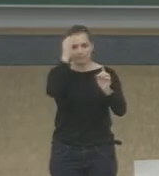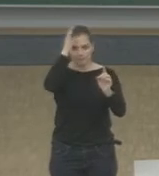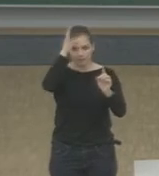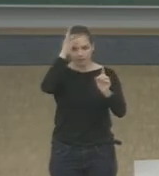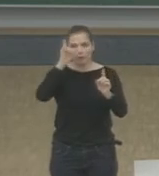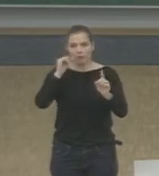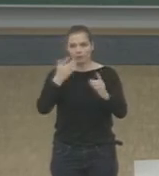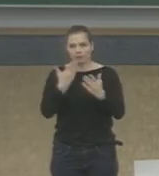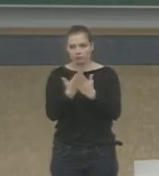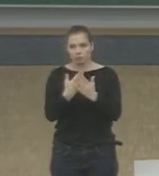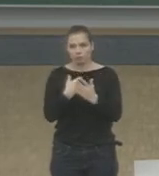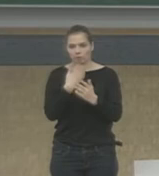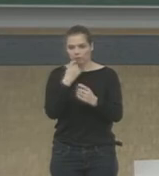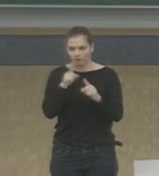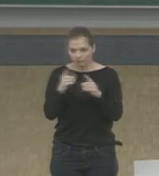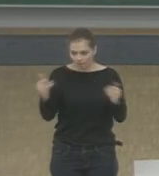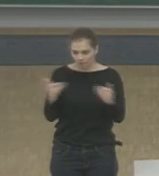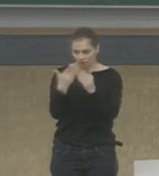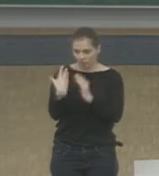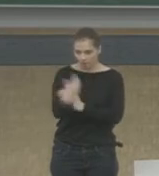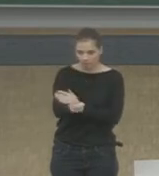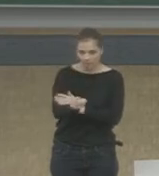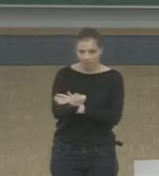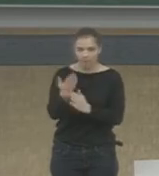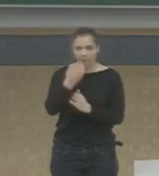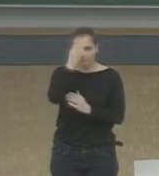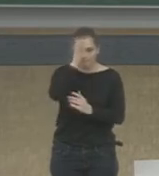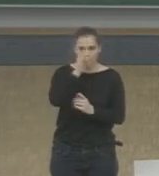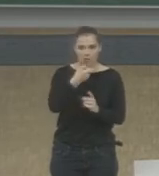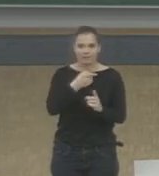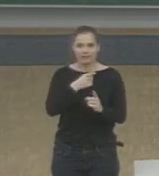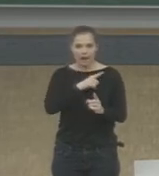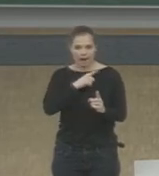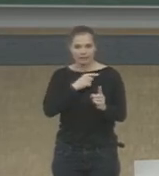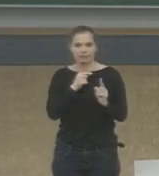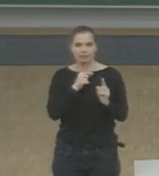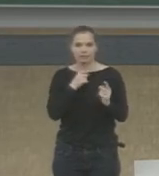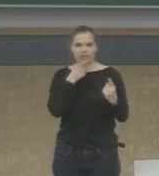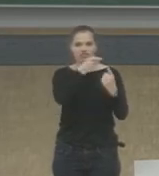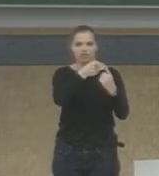einen scharfen Widerspruch sehen wollen zwischen Bildung als Zweck an sich selbst, als